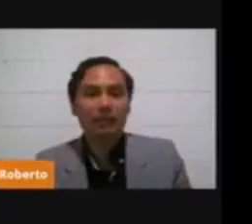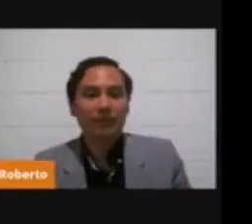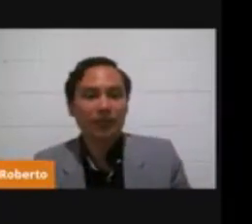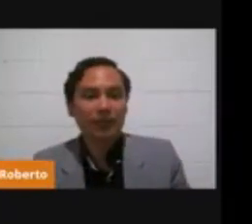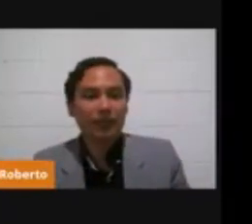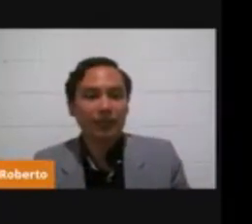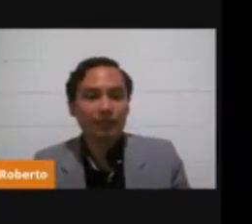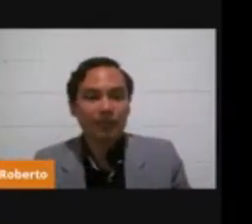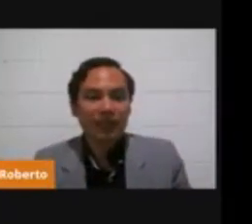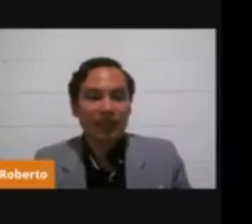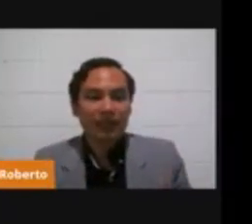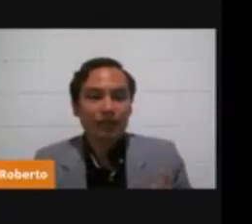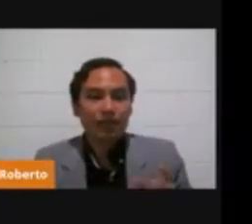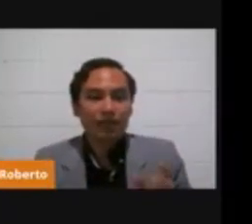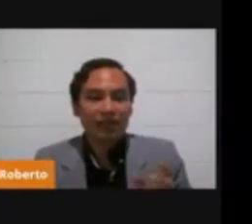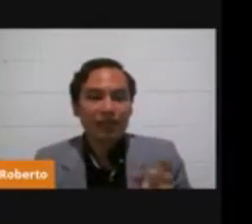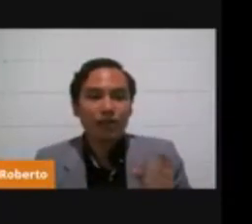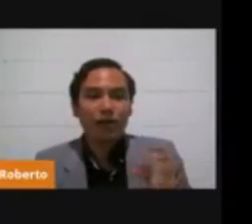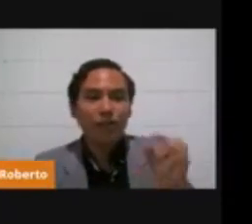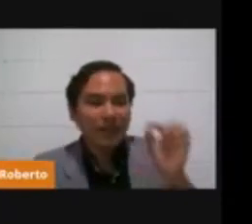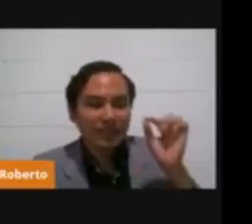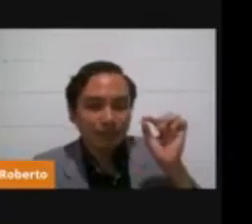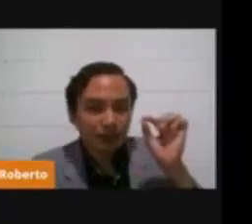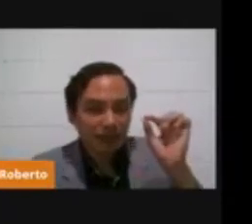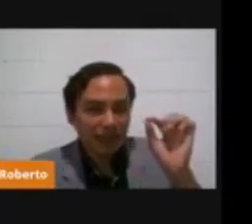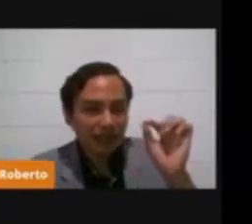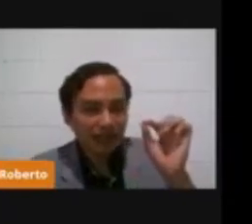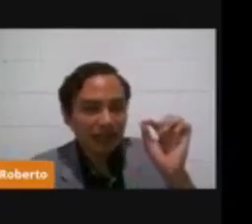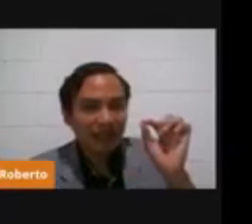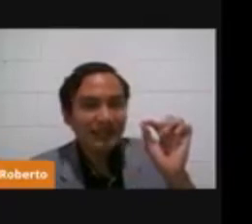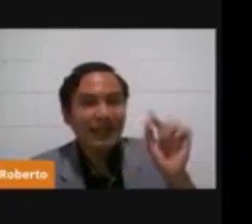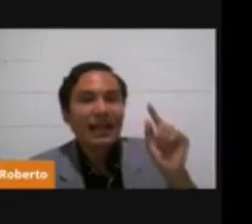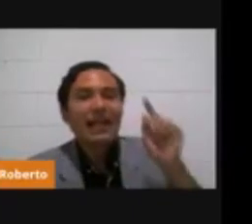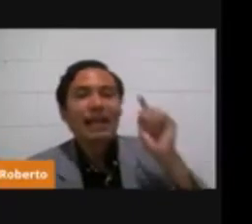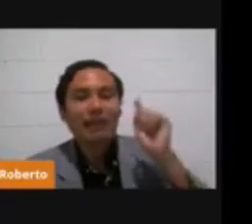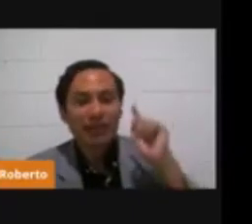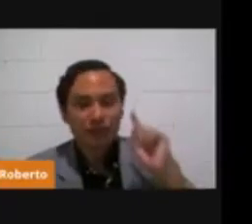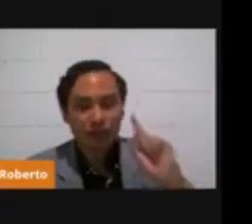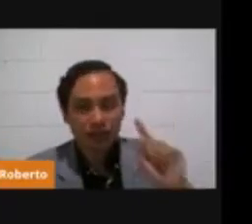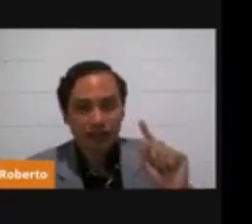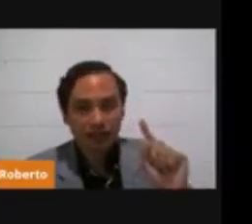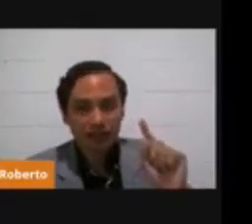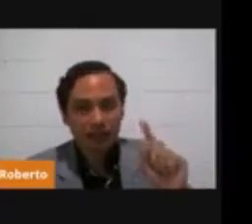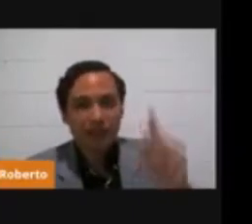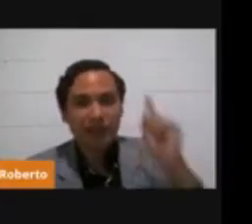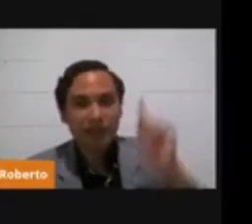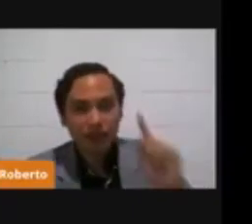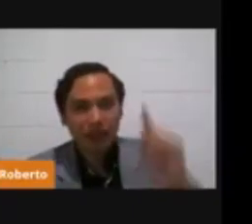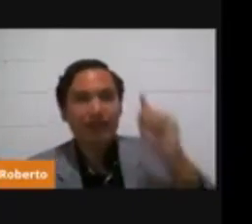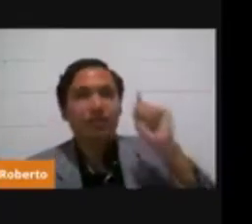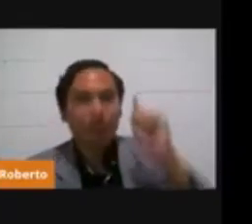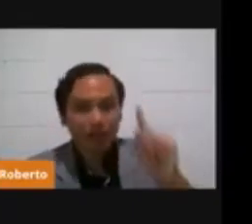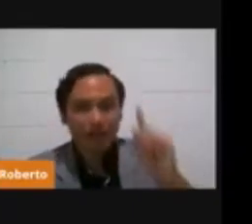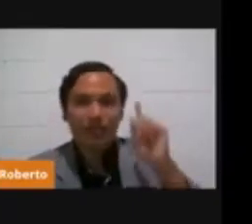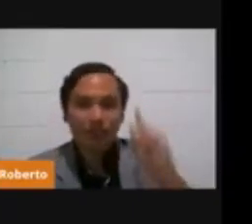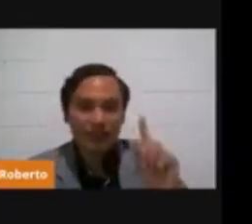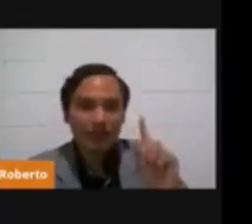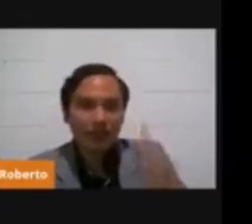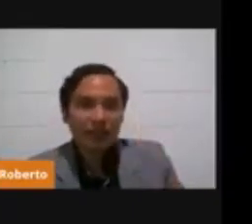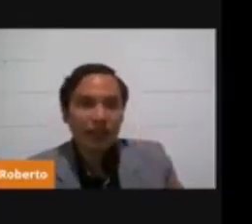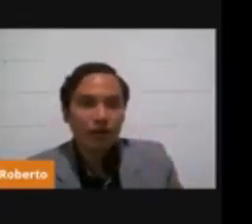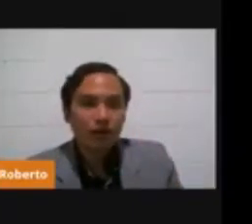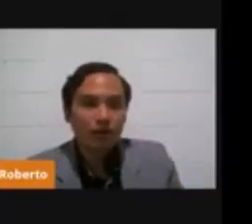un enfoque donde lo más importante es la persona humana. Eso